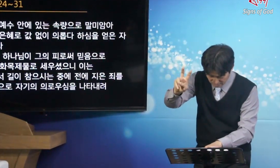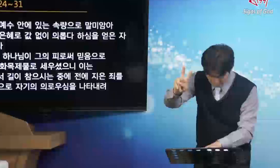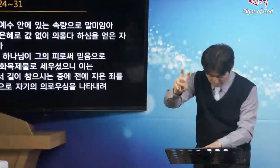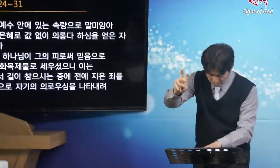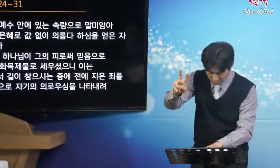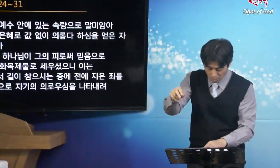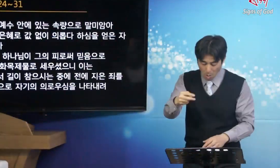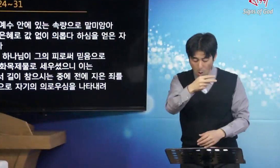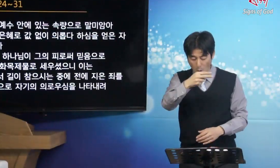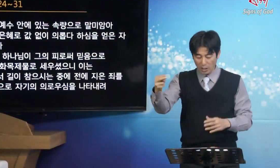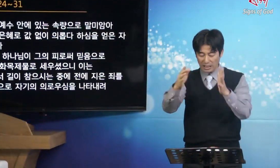(22절에) 보면